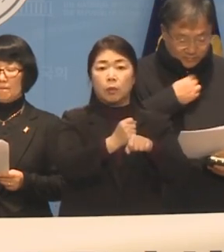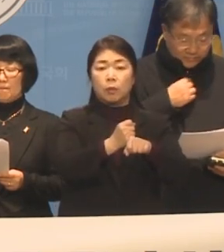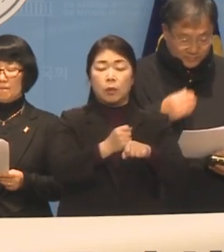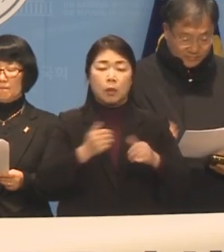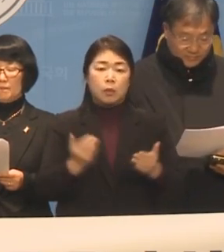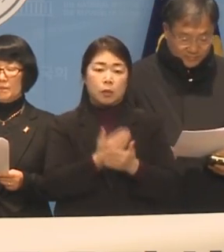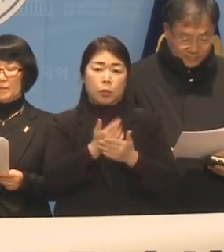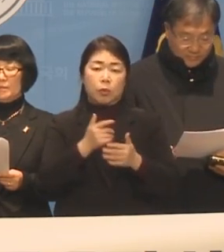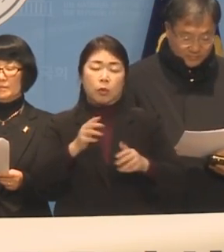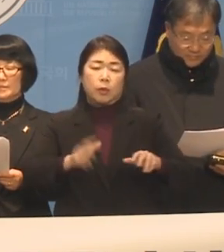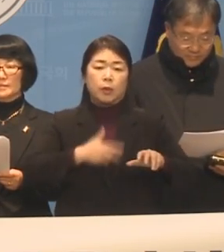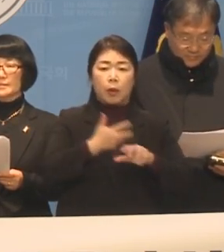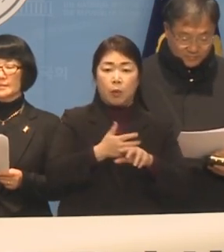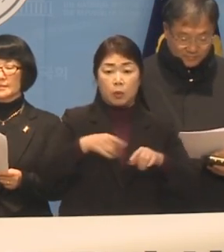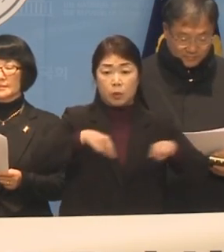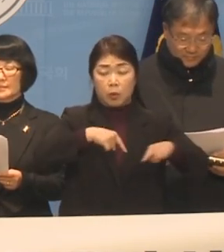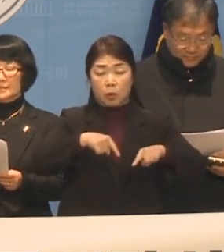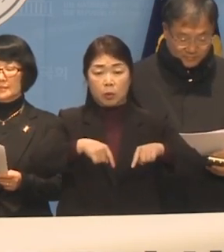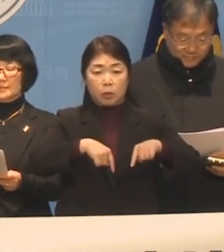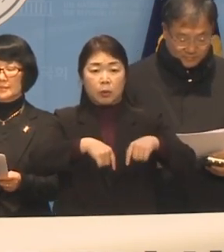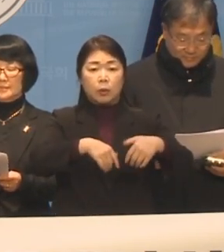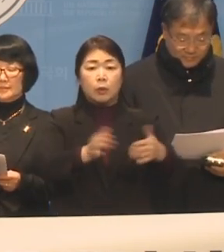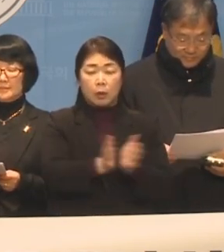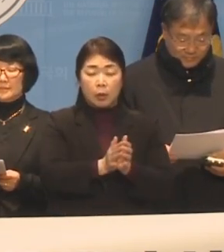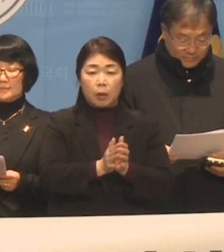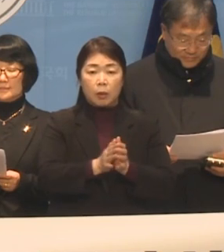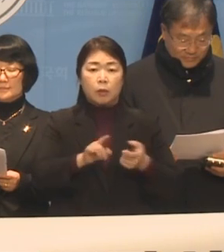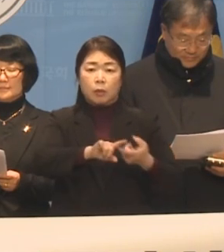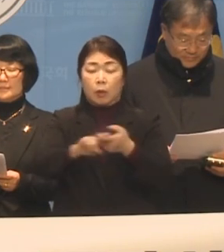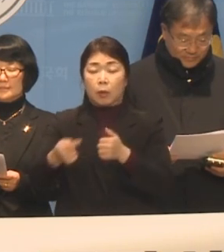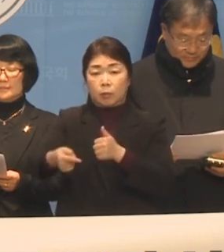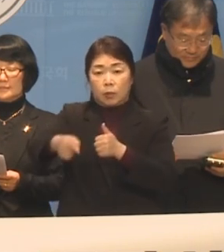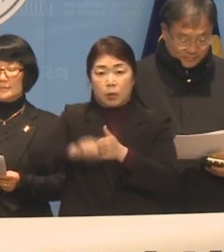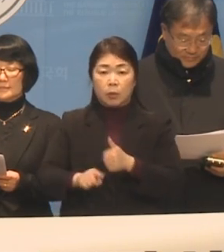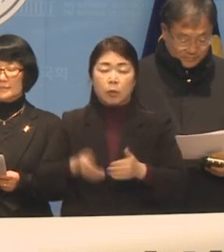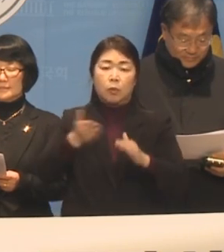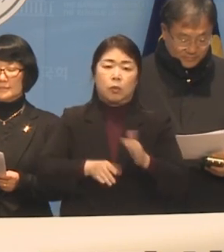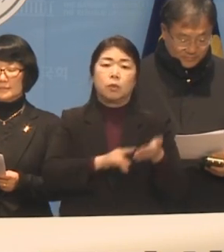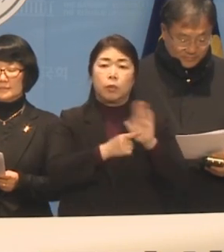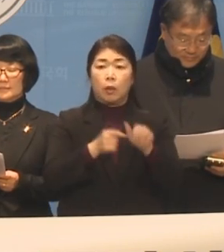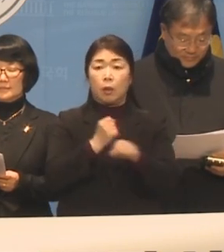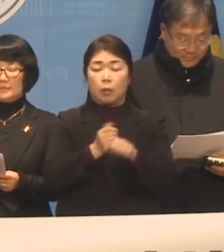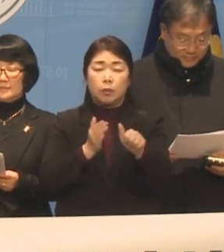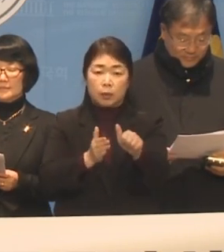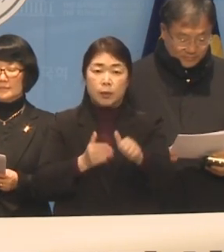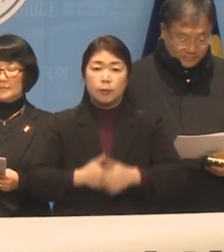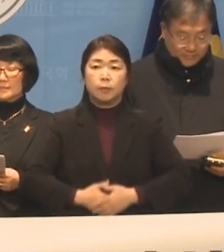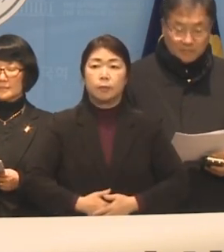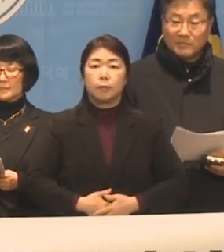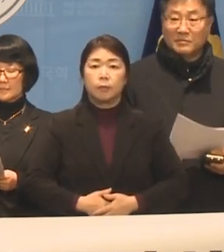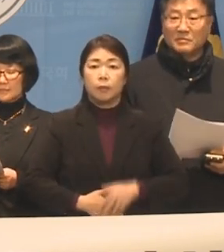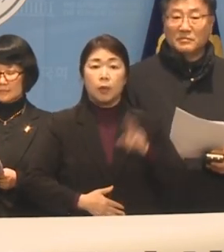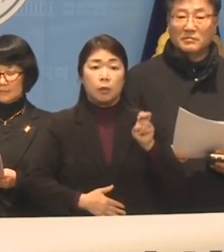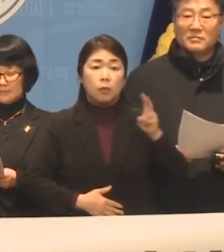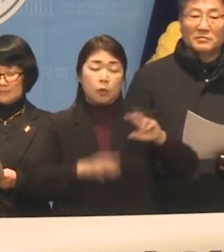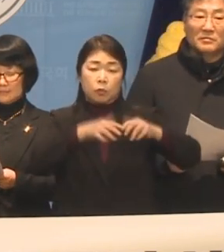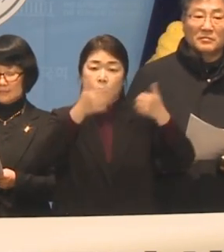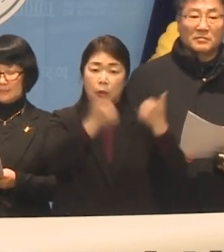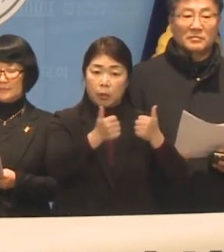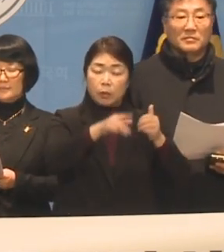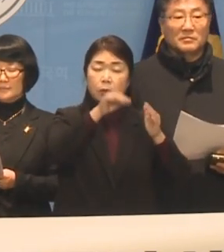진보개혁정당의 연합정치 참여를 공개 제안하라. 22대 총선에서